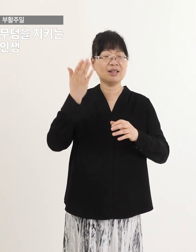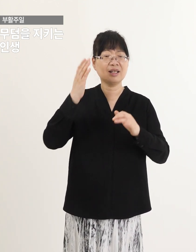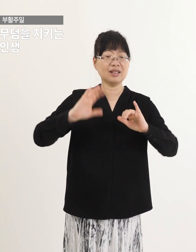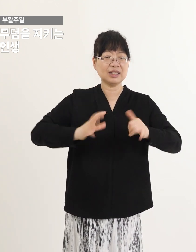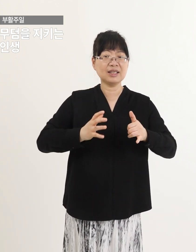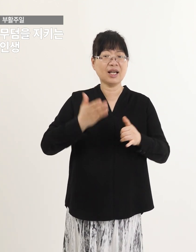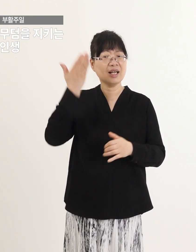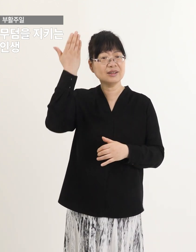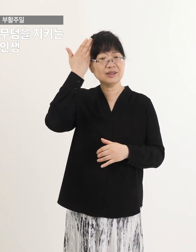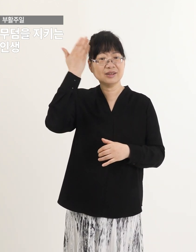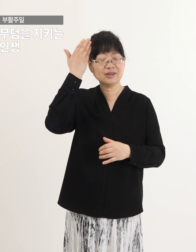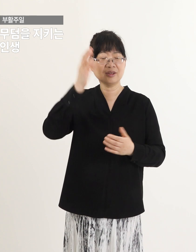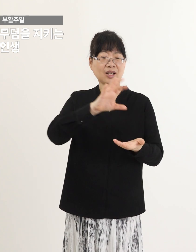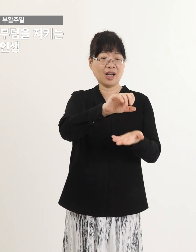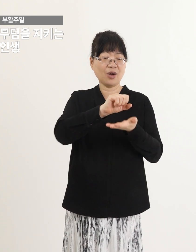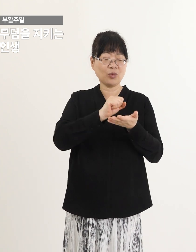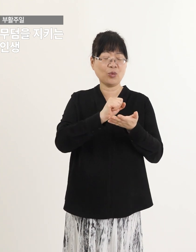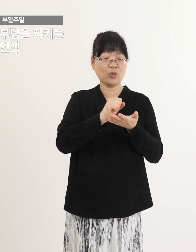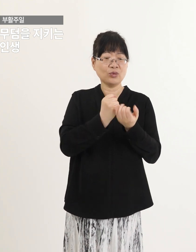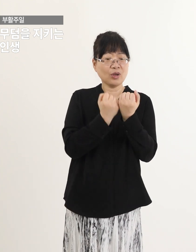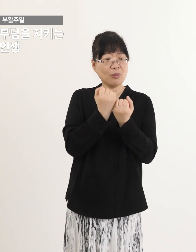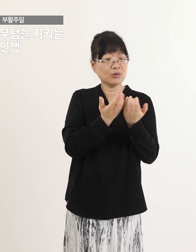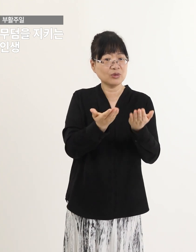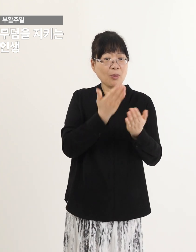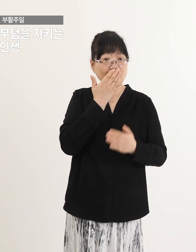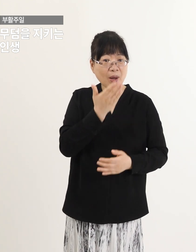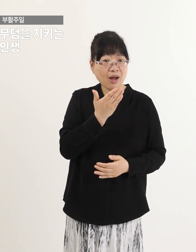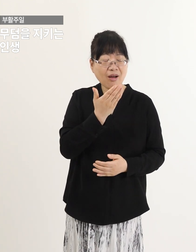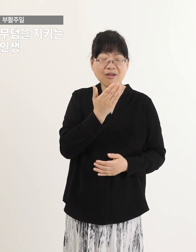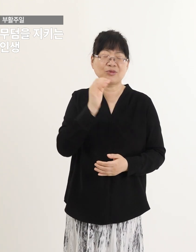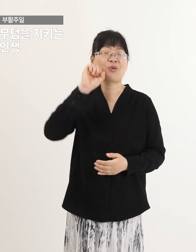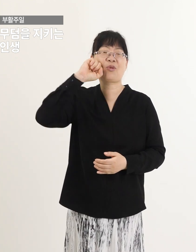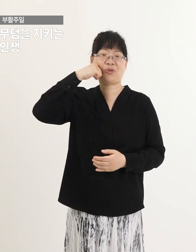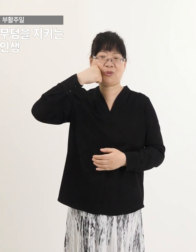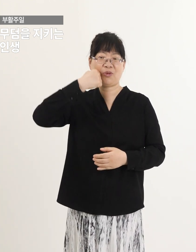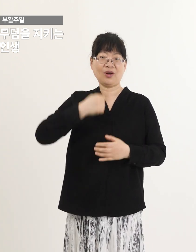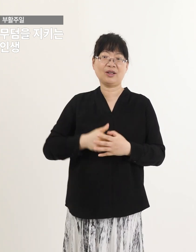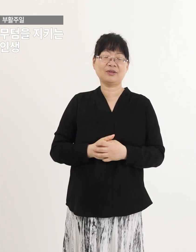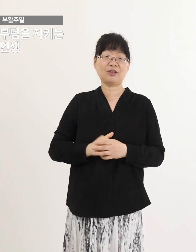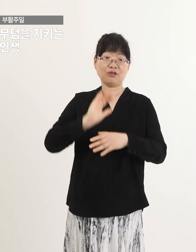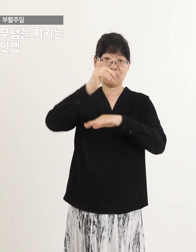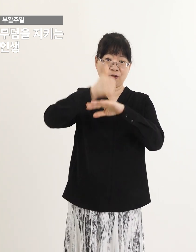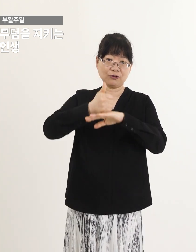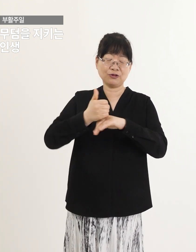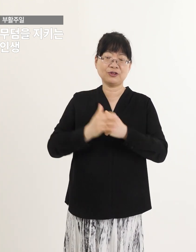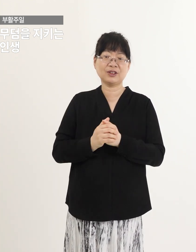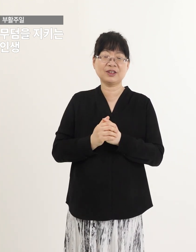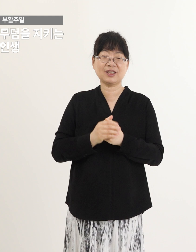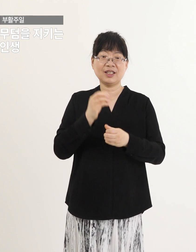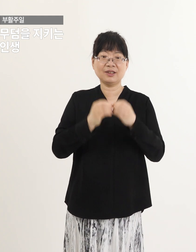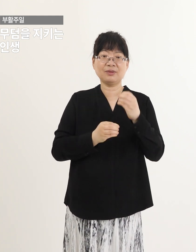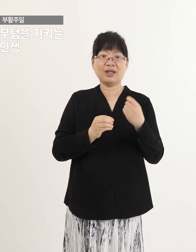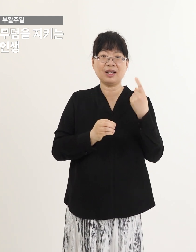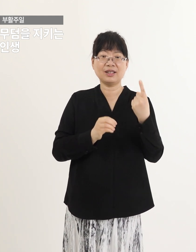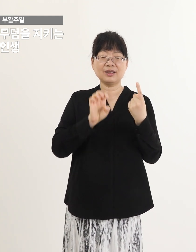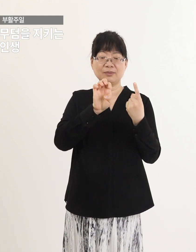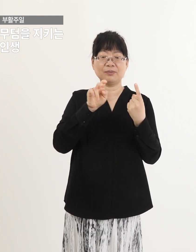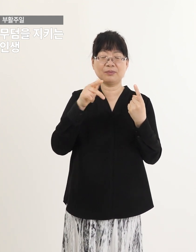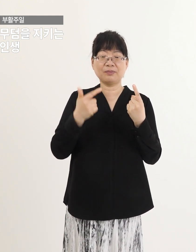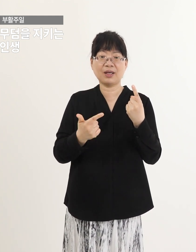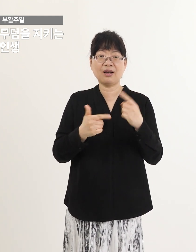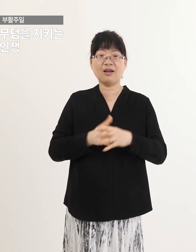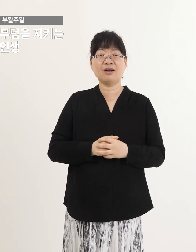설명을 해야 될까요? 그럼 설명이 불가능한 거예요. 결국 시편 1편의